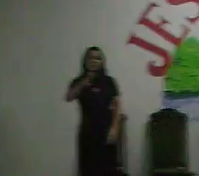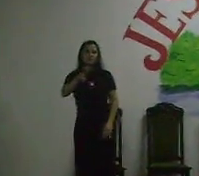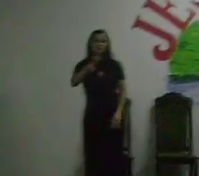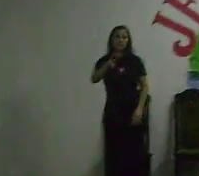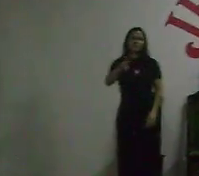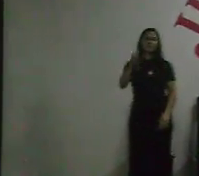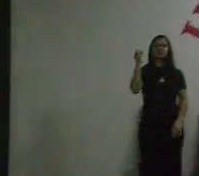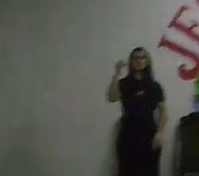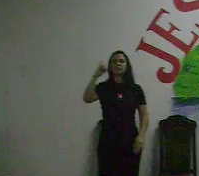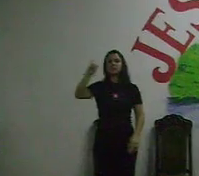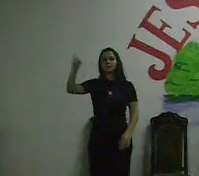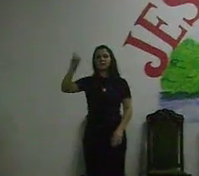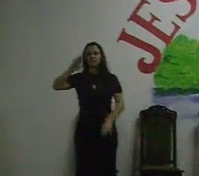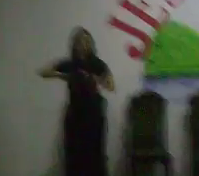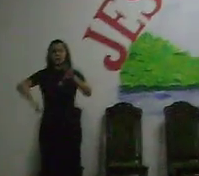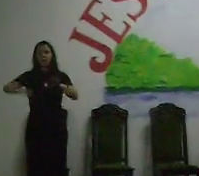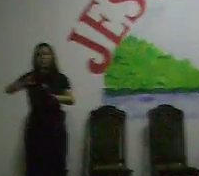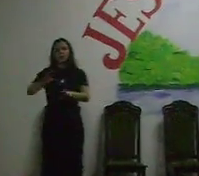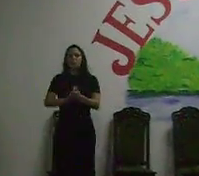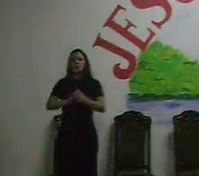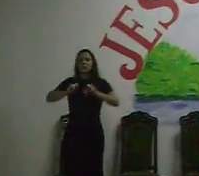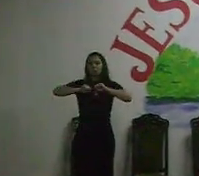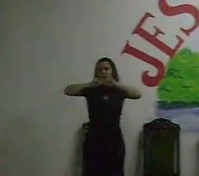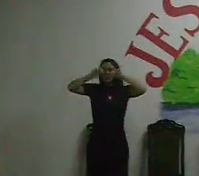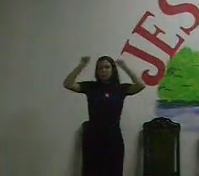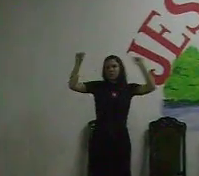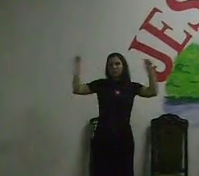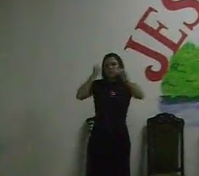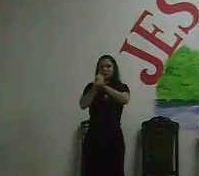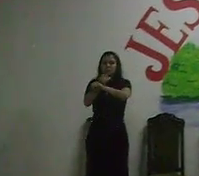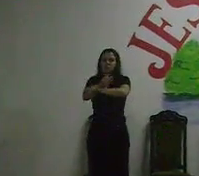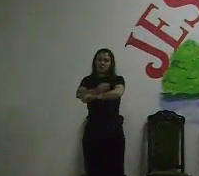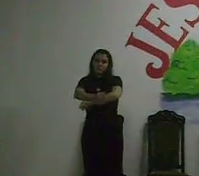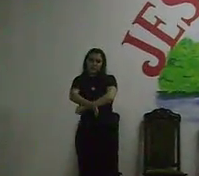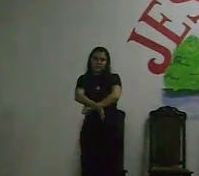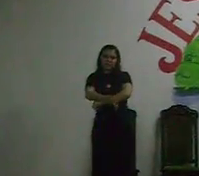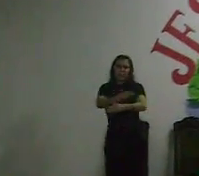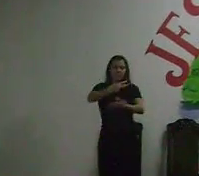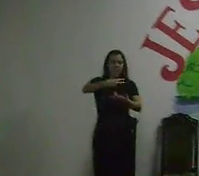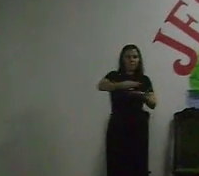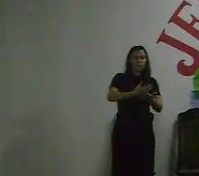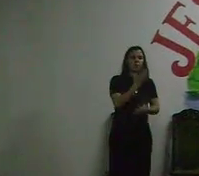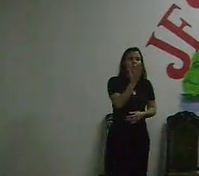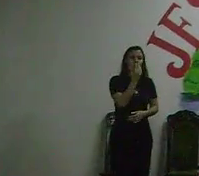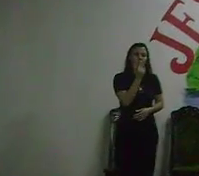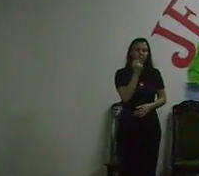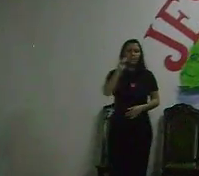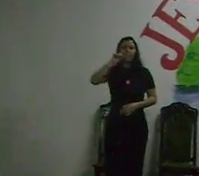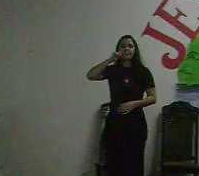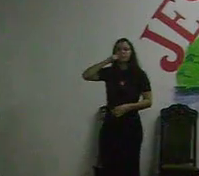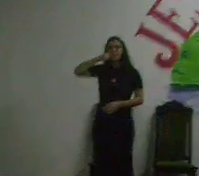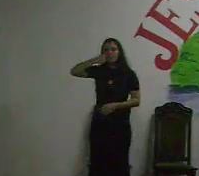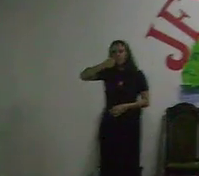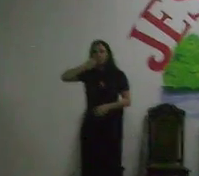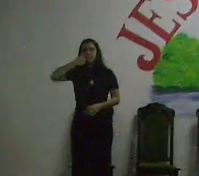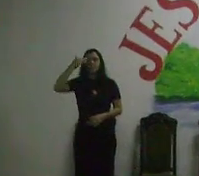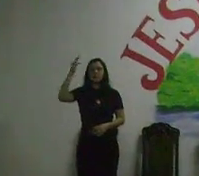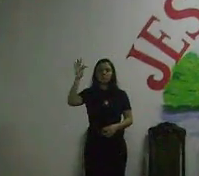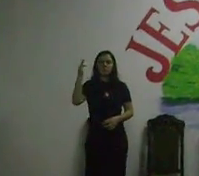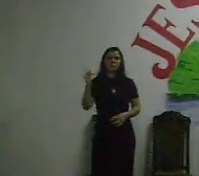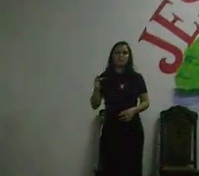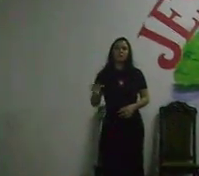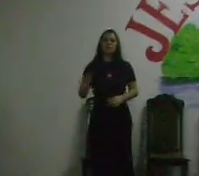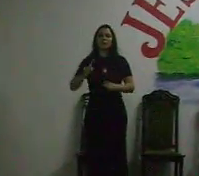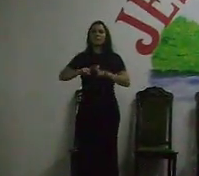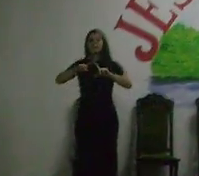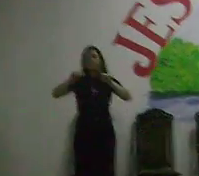será levantar a madrugada, repousar a tarde, comer os pão de dores, pois ele dá